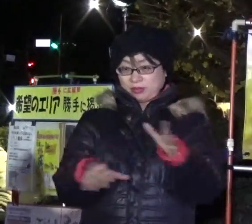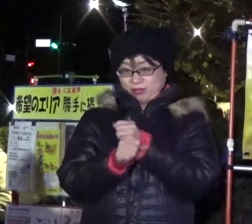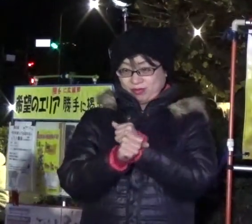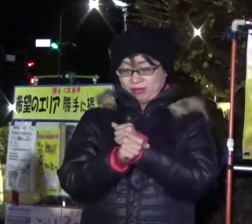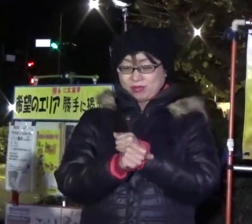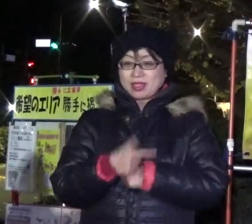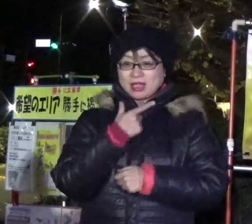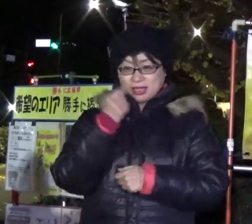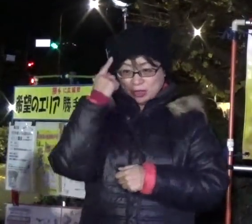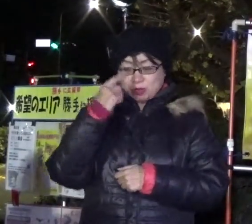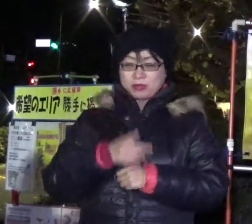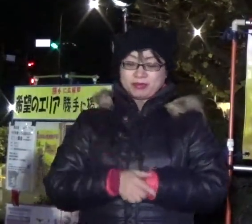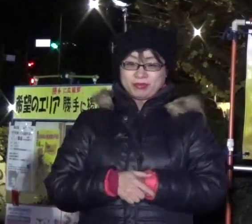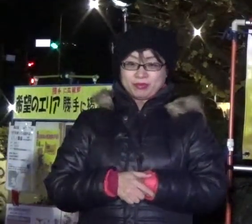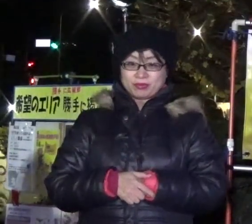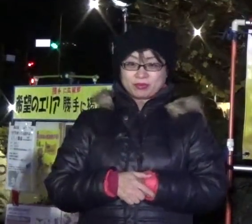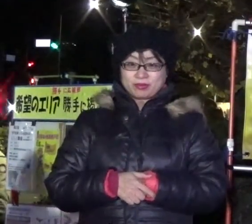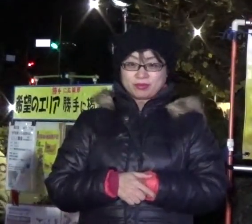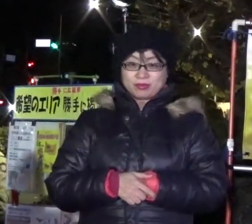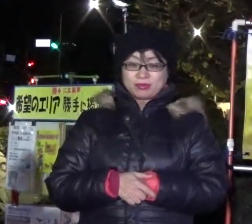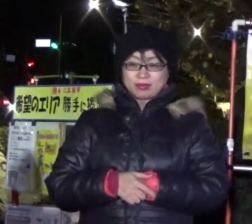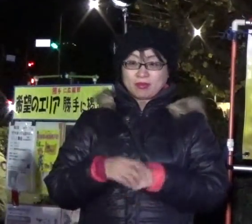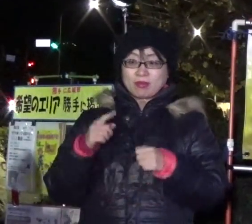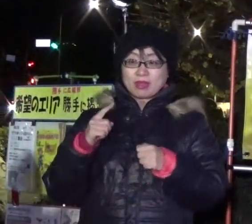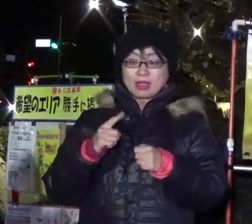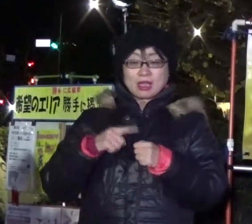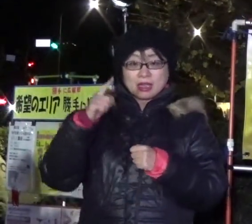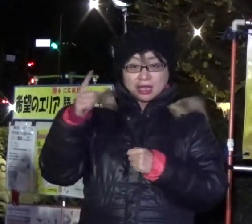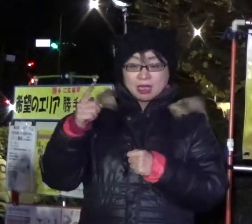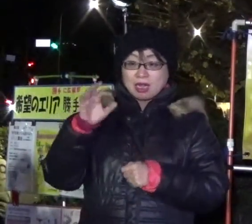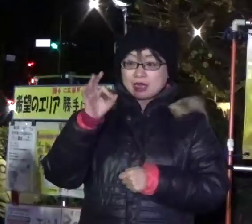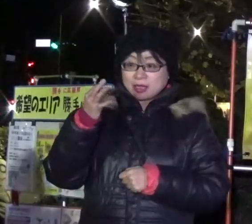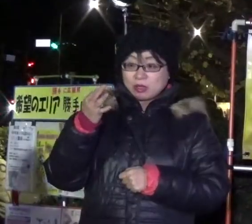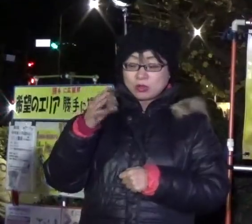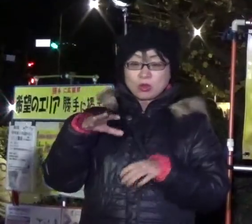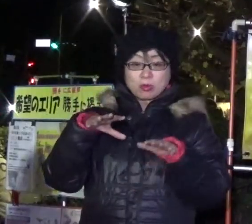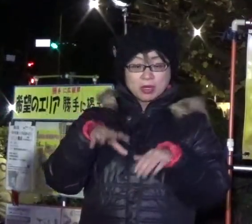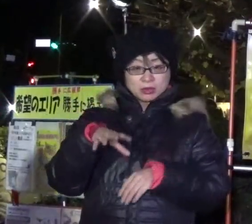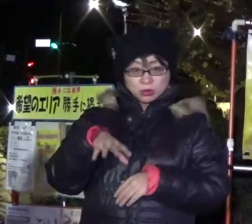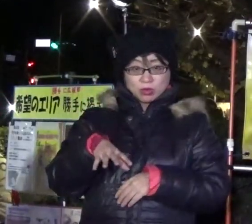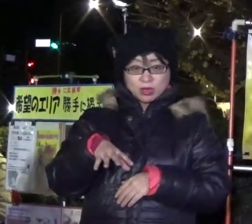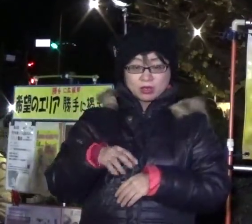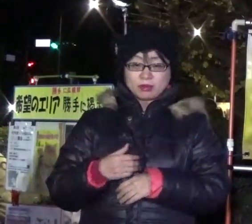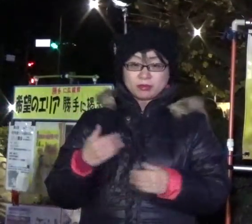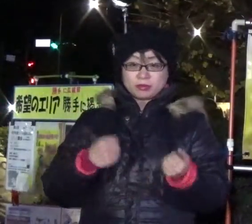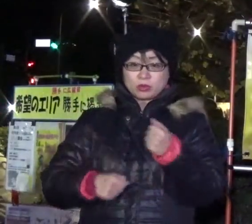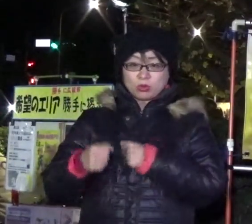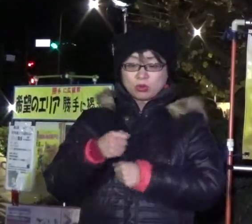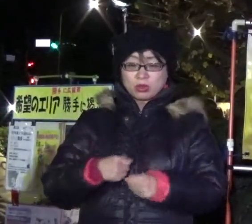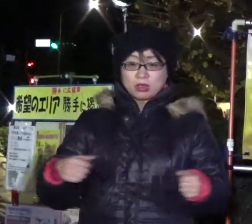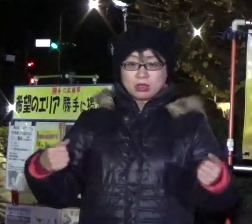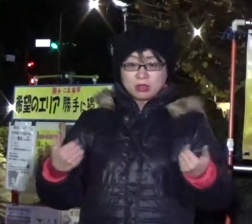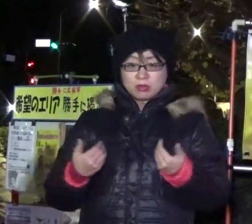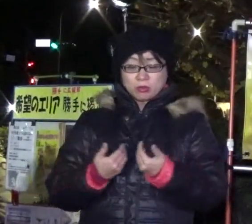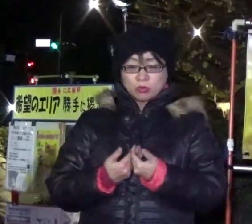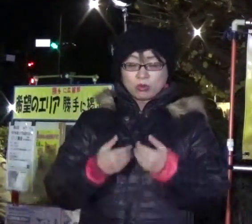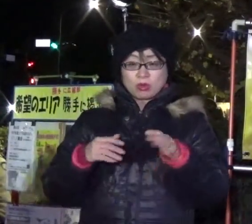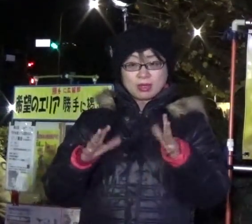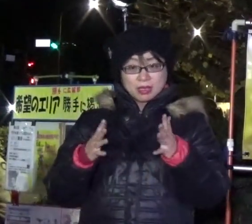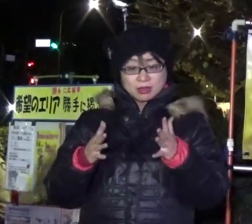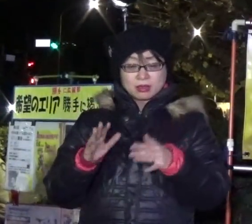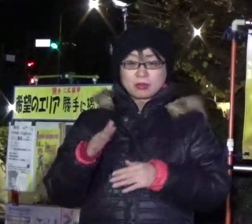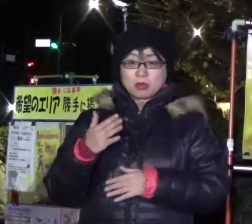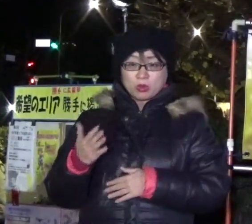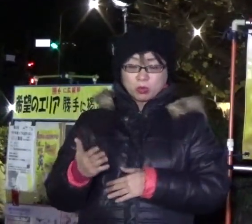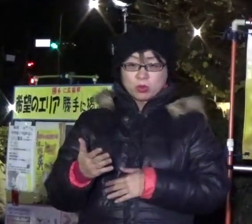。それから、来年から毎週金曜日この場所は抗議行動はなくなりますけども、